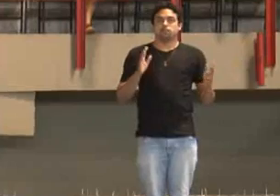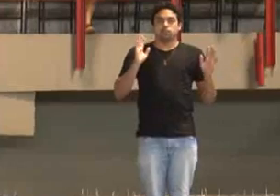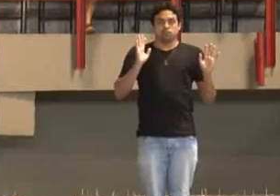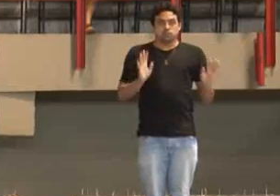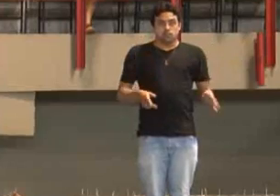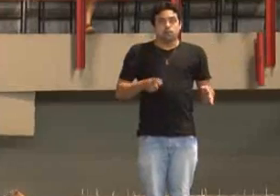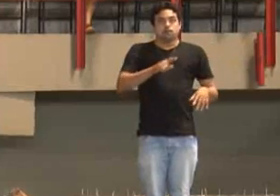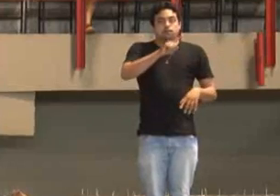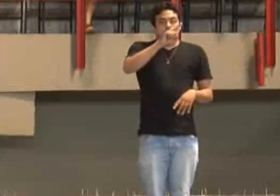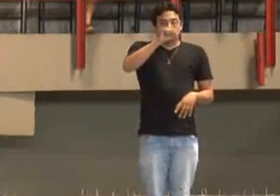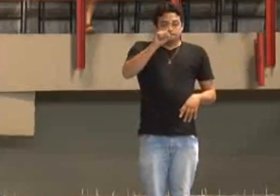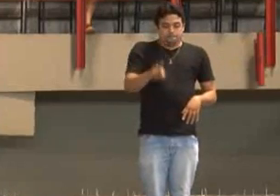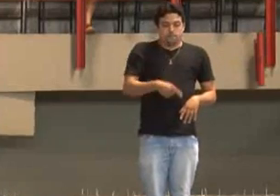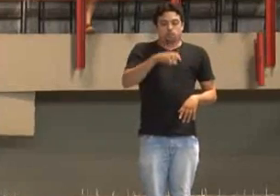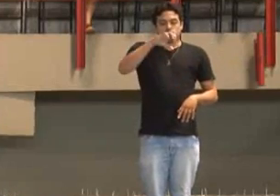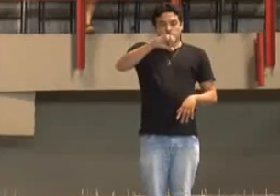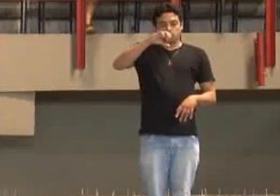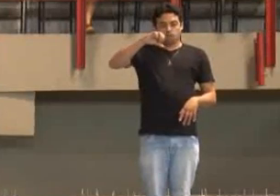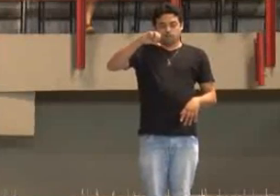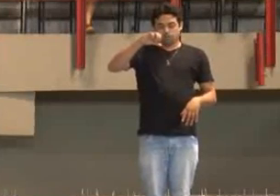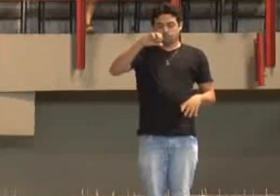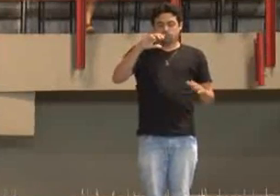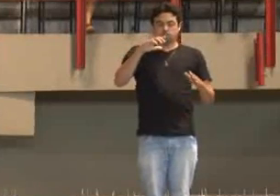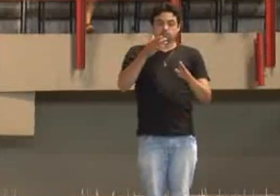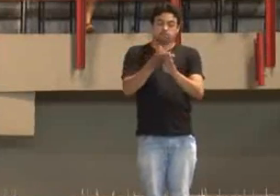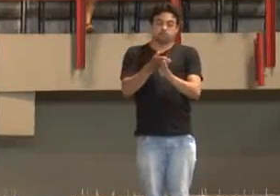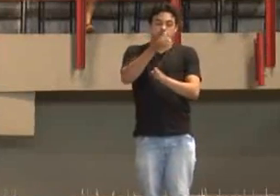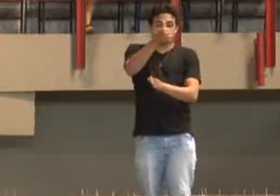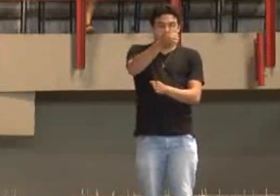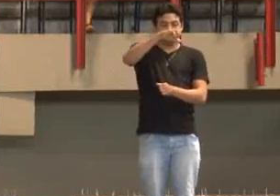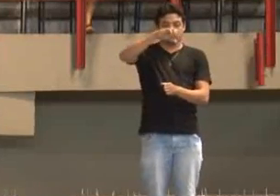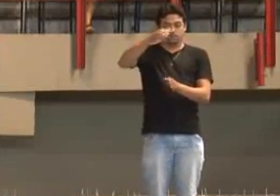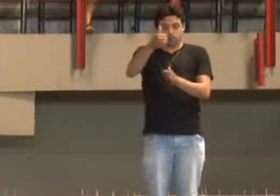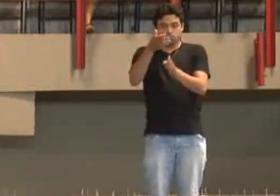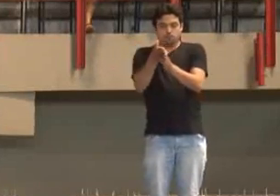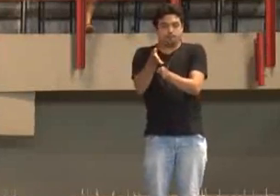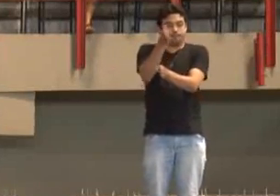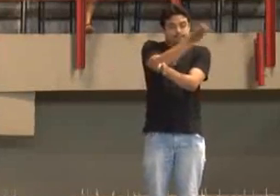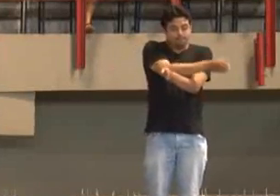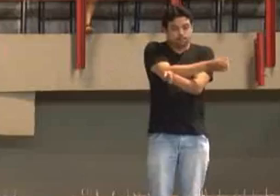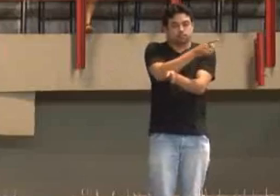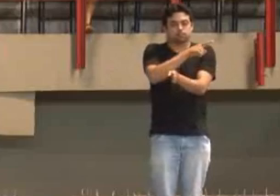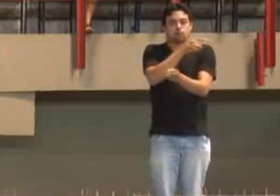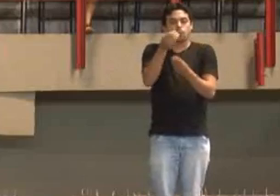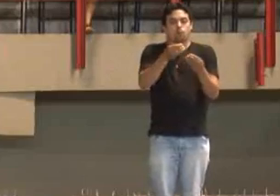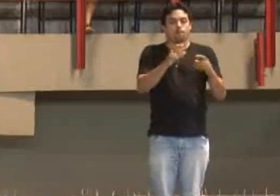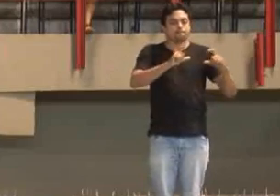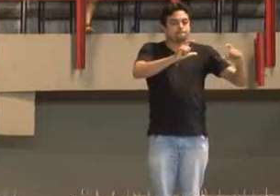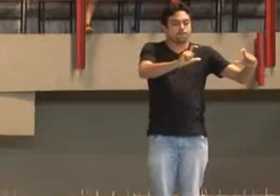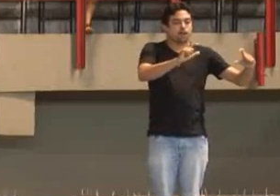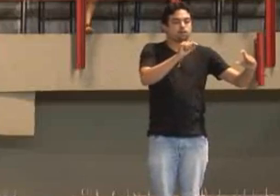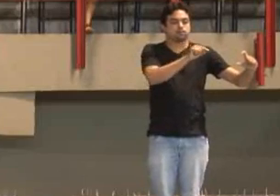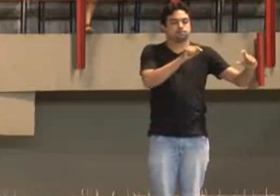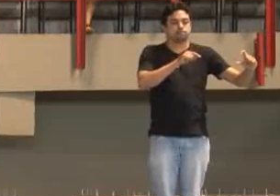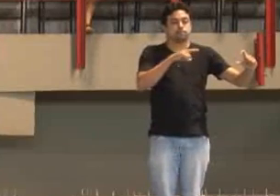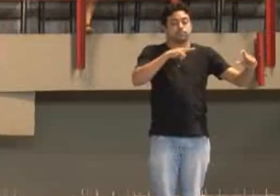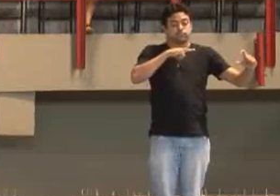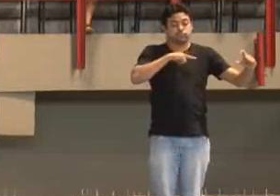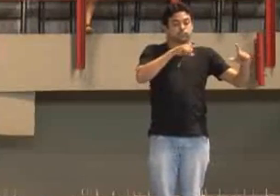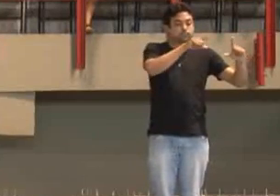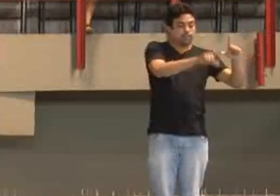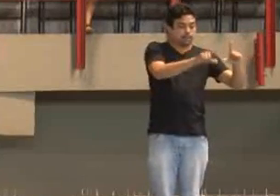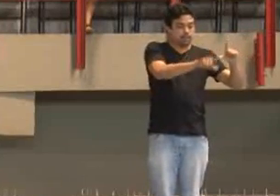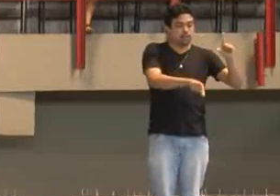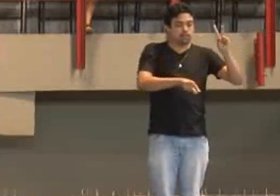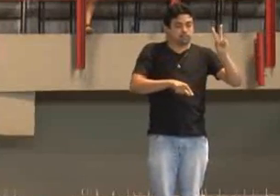até 1991, aliás, antes de 1991, como é que era uma placa de um automóvel? A placa